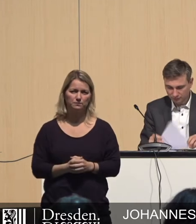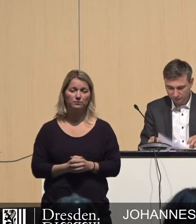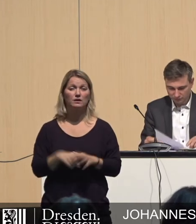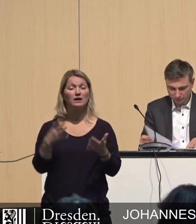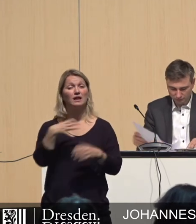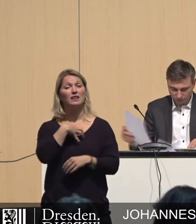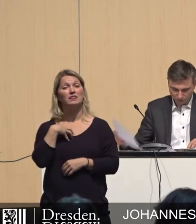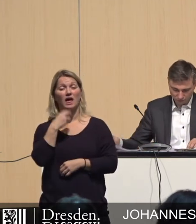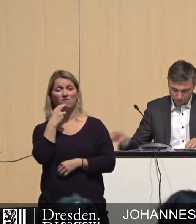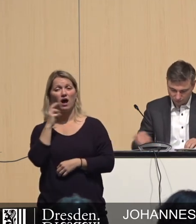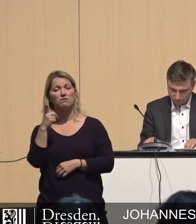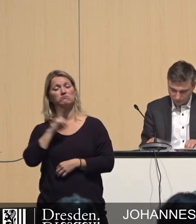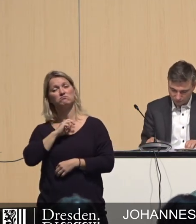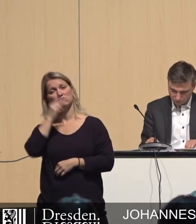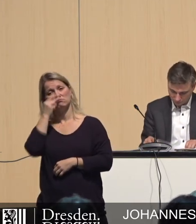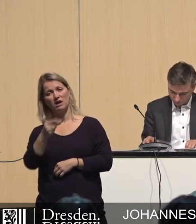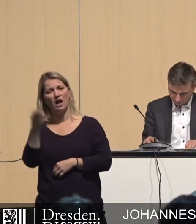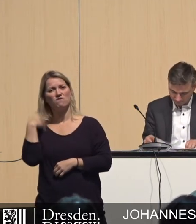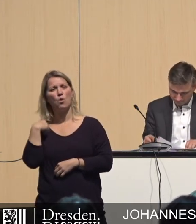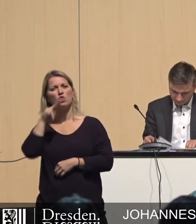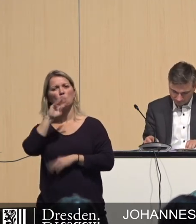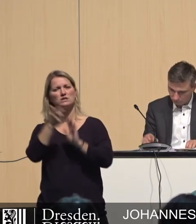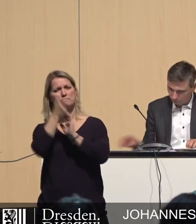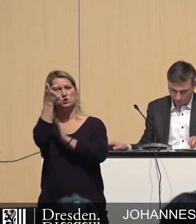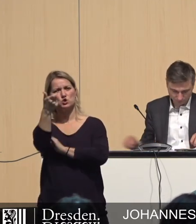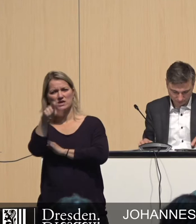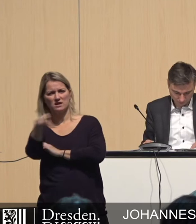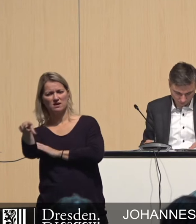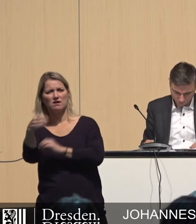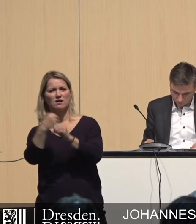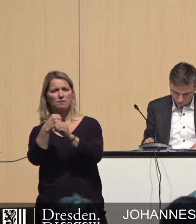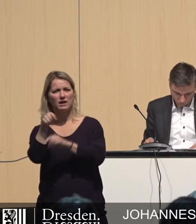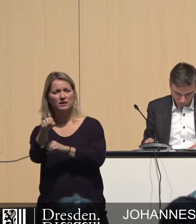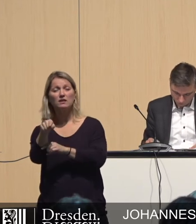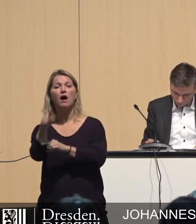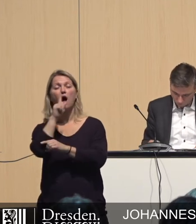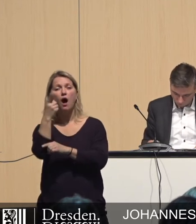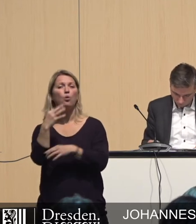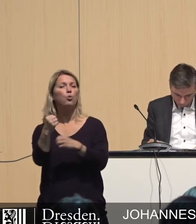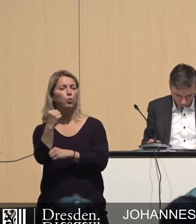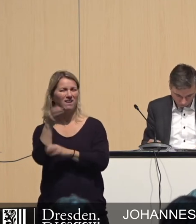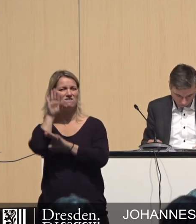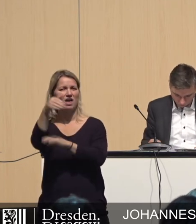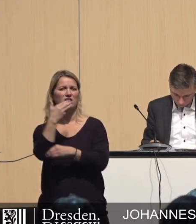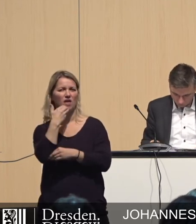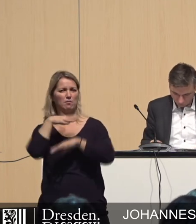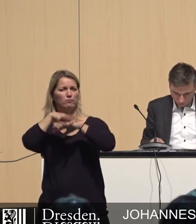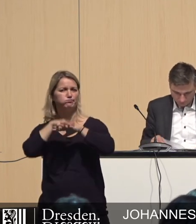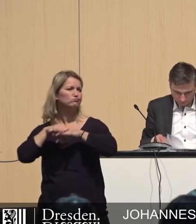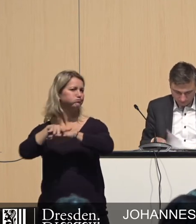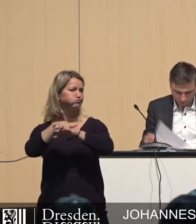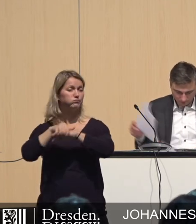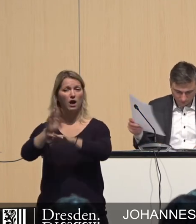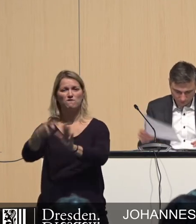aus unserer Sicht mit dem GOD-Kraftwerk Nossnerbrücke und einem starken Fernwärmenetz durchaus sehr gute Voraussetzungen. Wir anerkennen